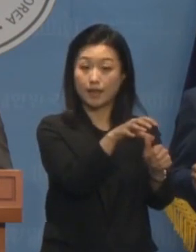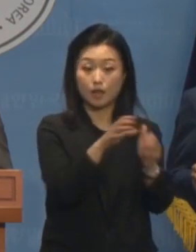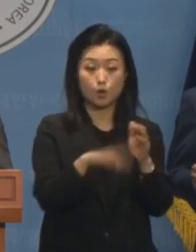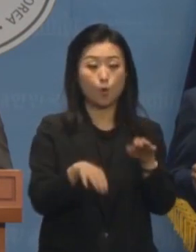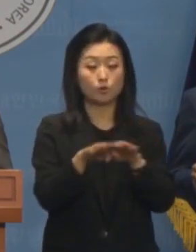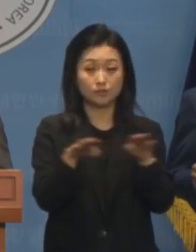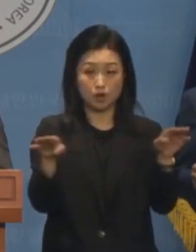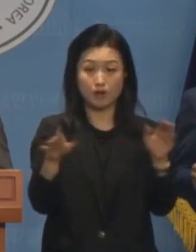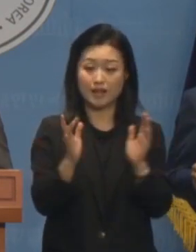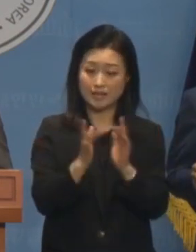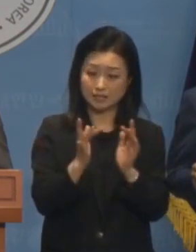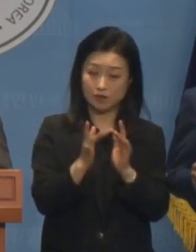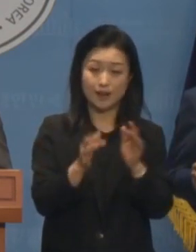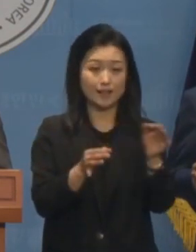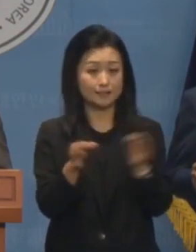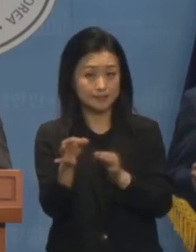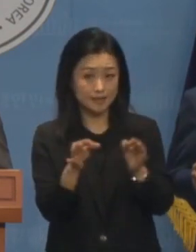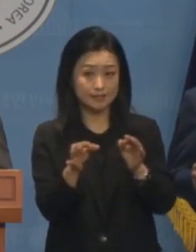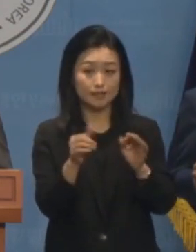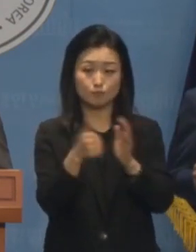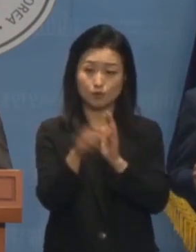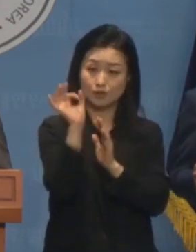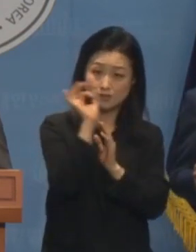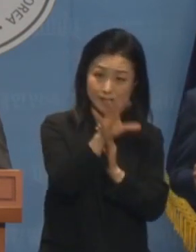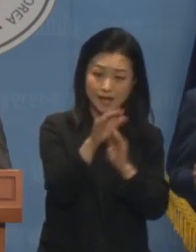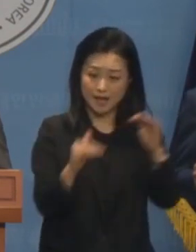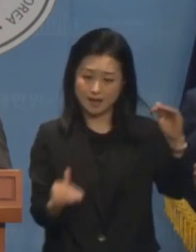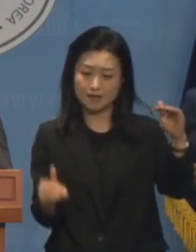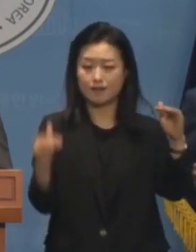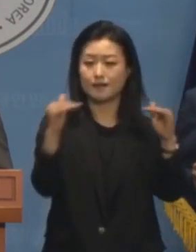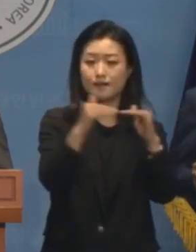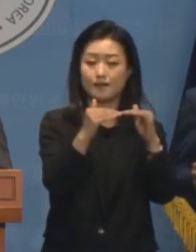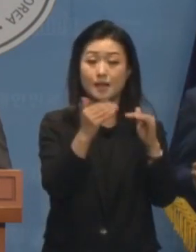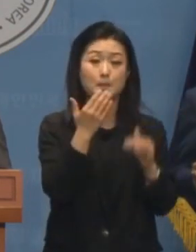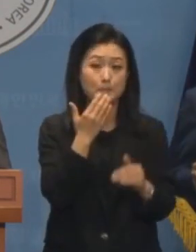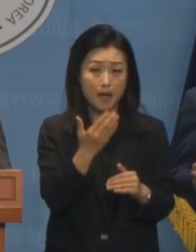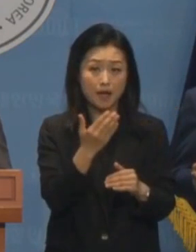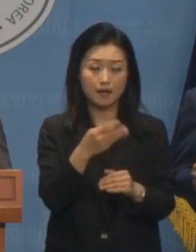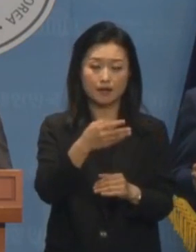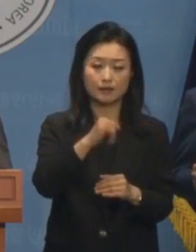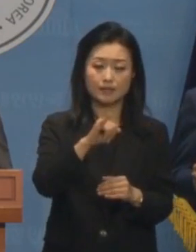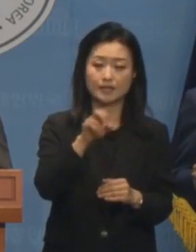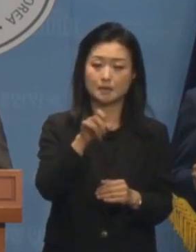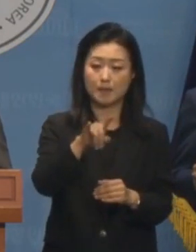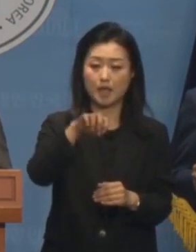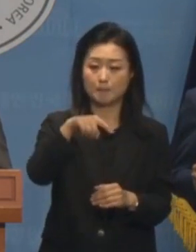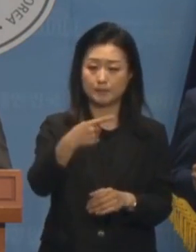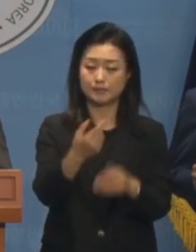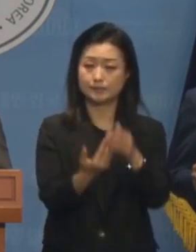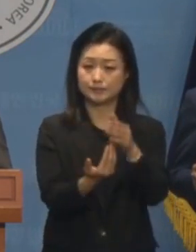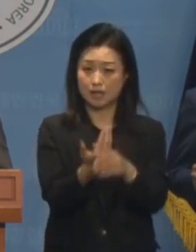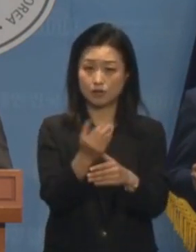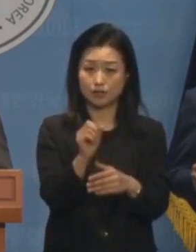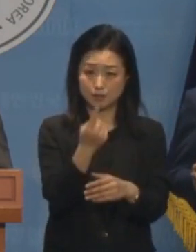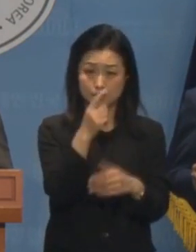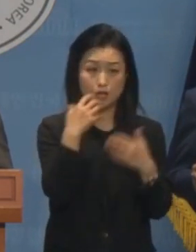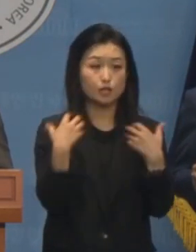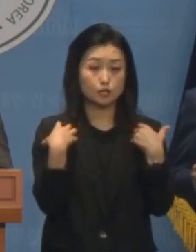공정한 전자상거래법 확립할 수 있지 않겠습니까? TMF 사태에 정부가